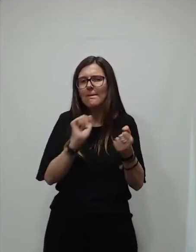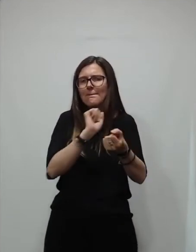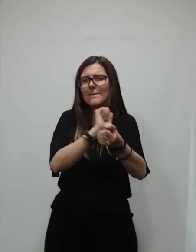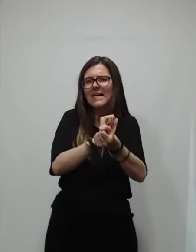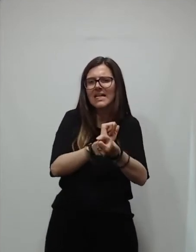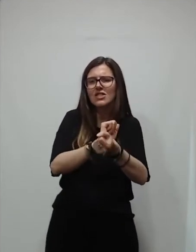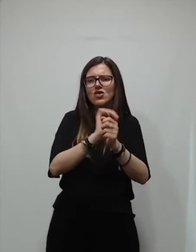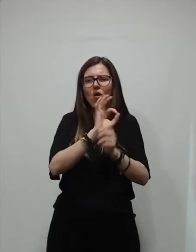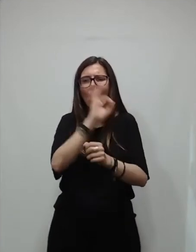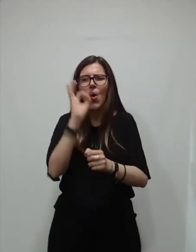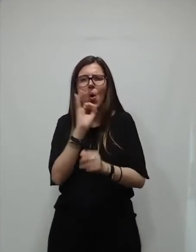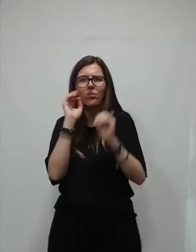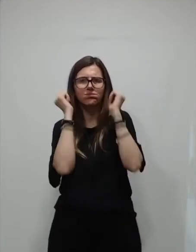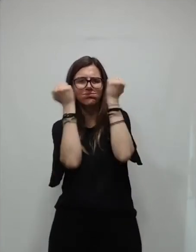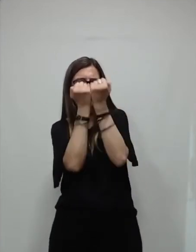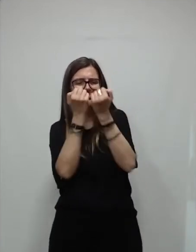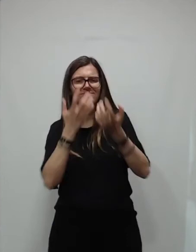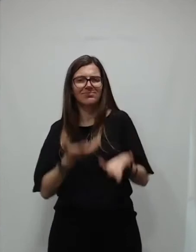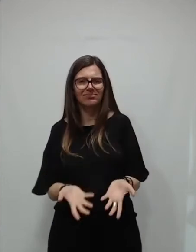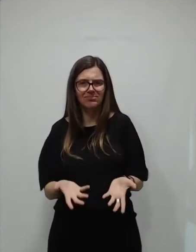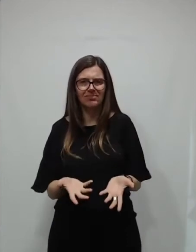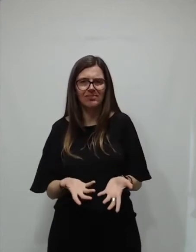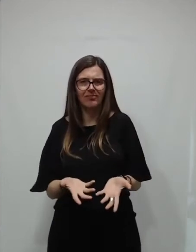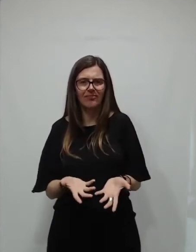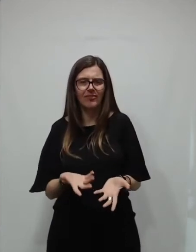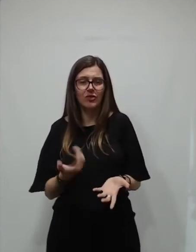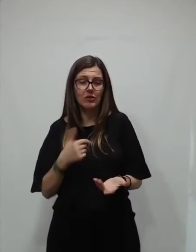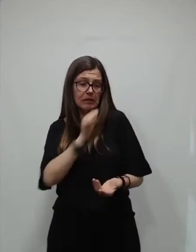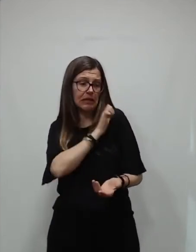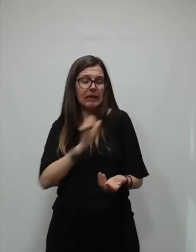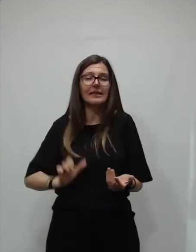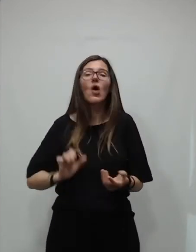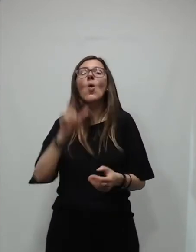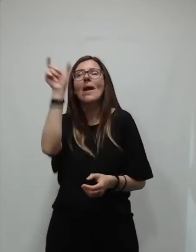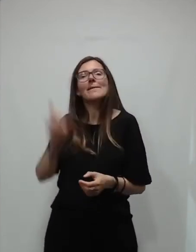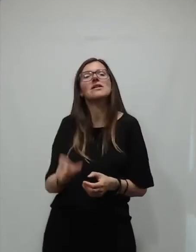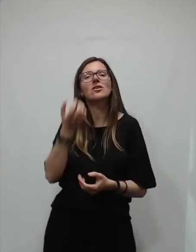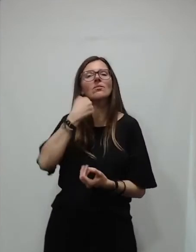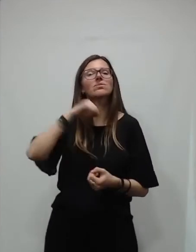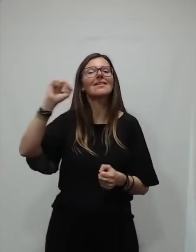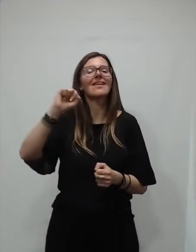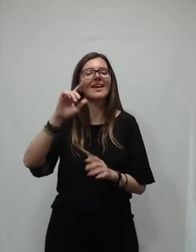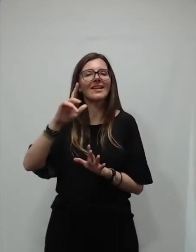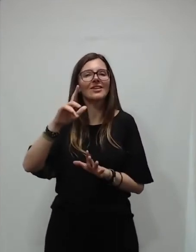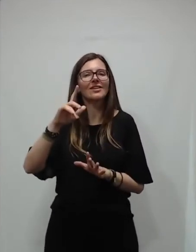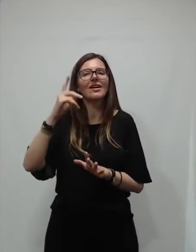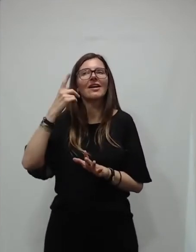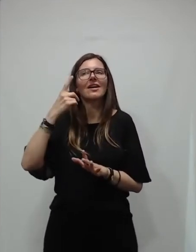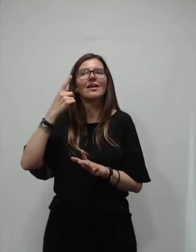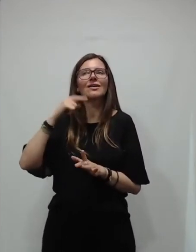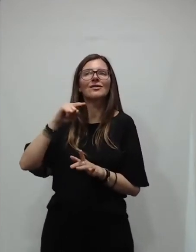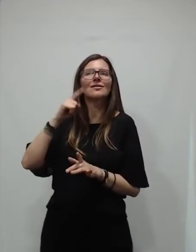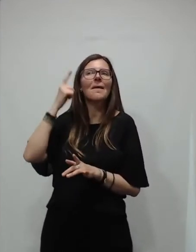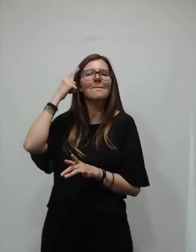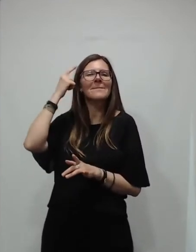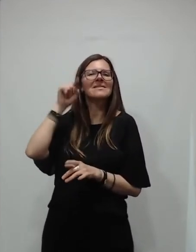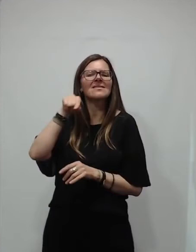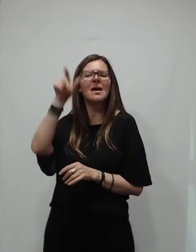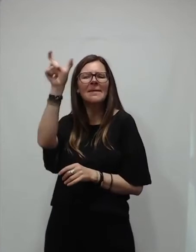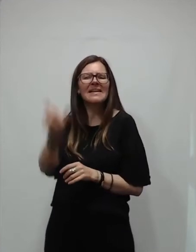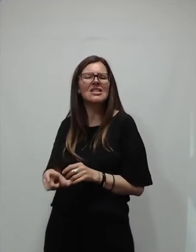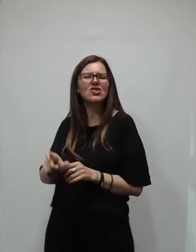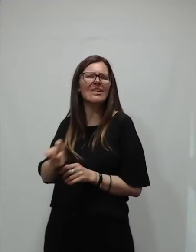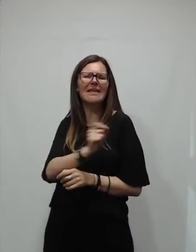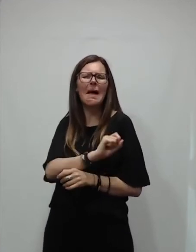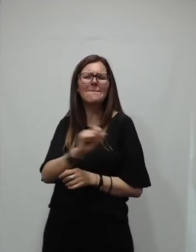de una persona que comete un delito y que el Estado, concretamente la justicia, entiende que esa persona no entendió el carácter ilícito de su